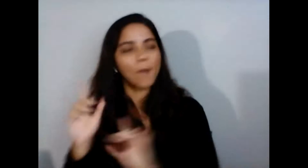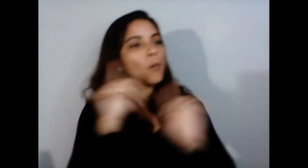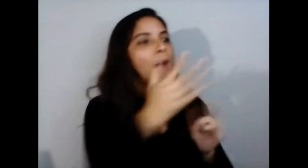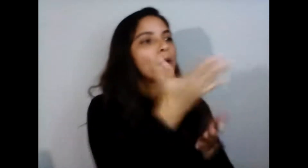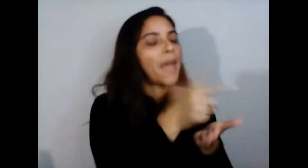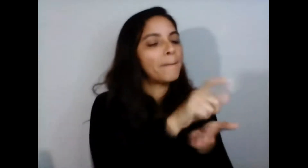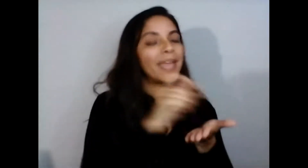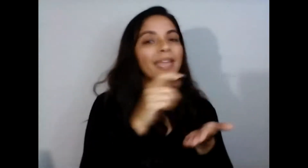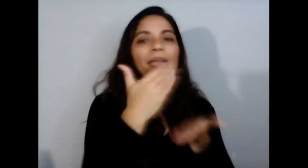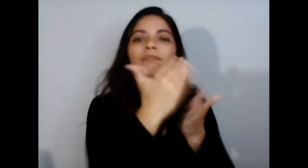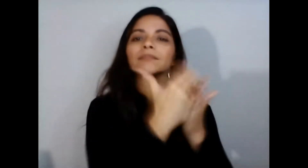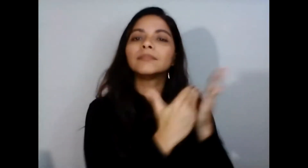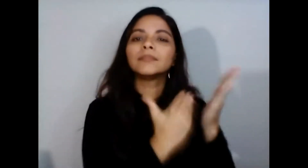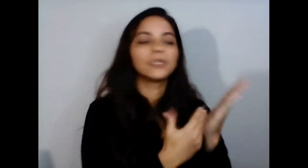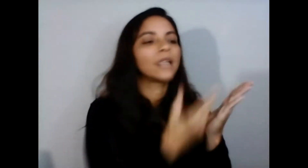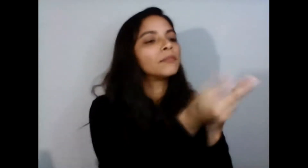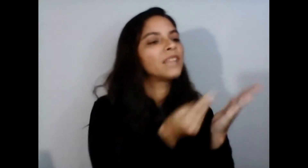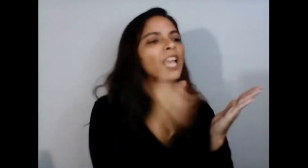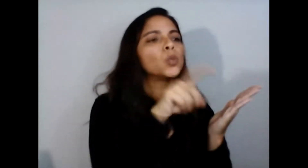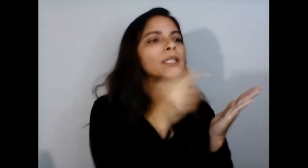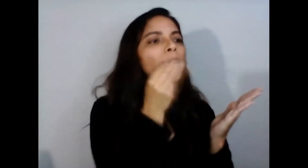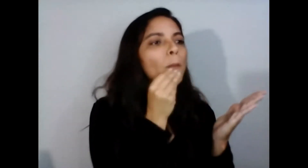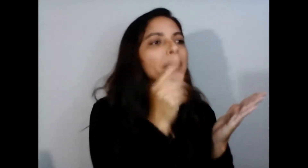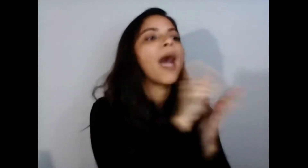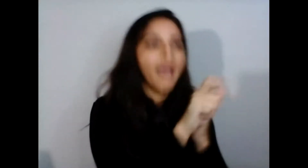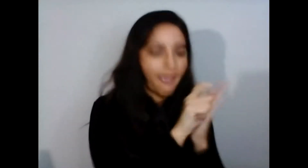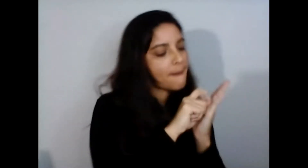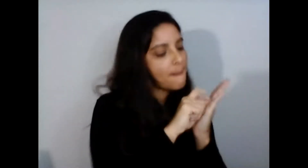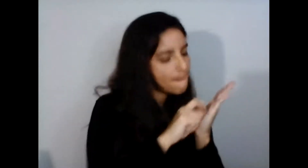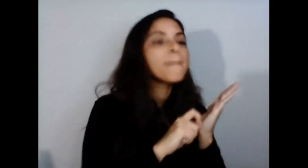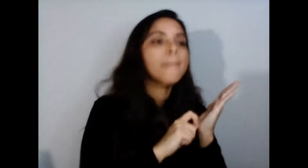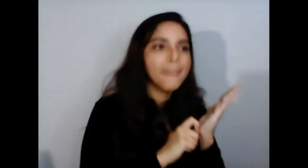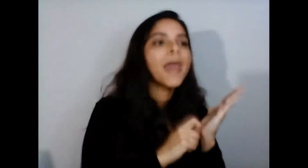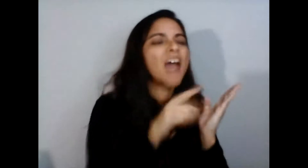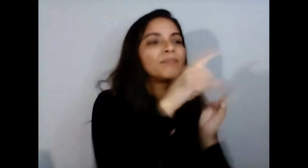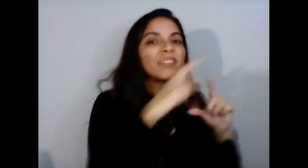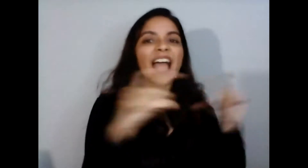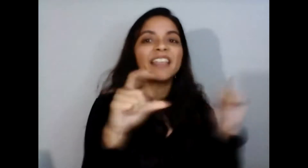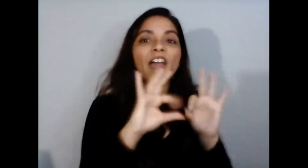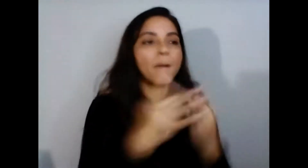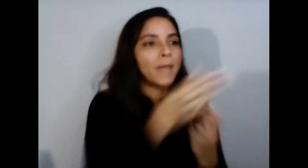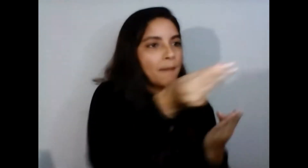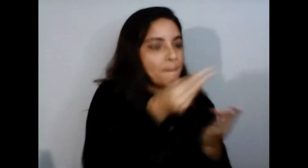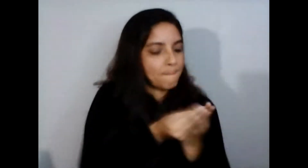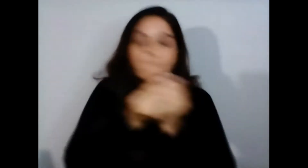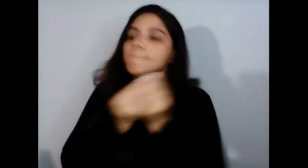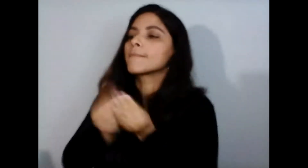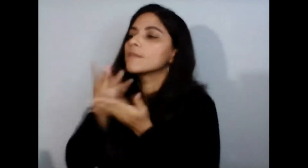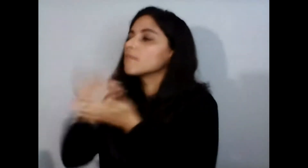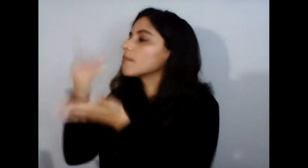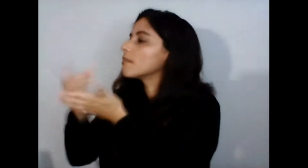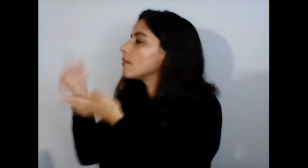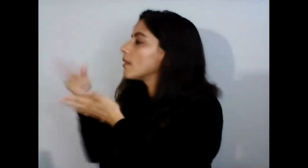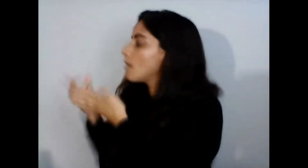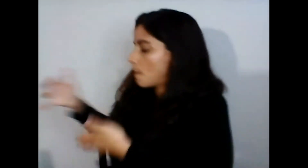una lista con su tarjeta de la familia y nosotros vamos y le hacemos la compra y se las traemos con el nombre de la persona así